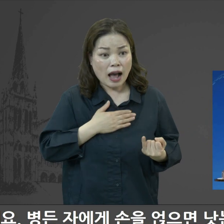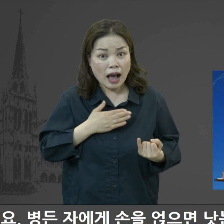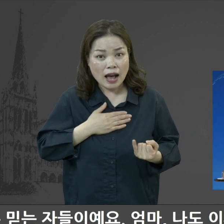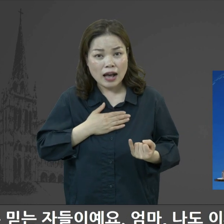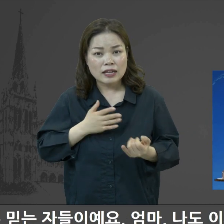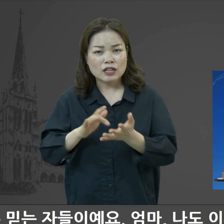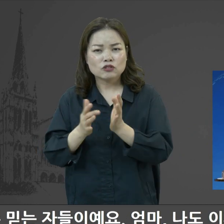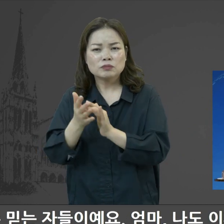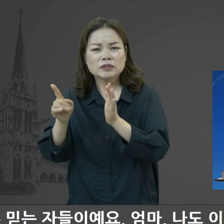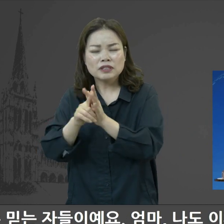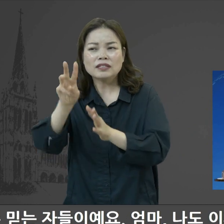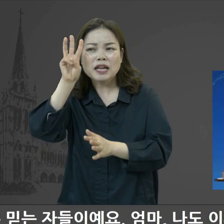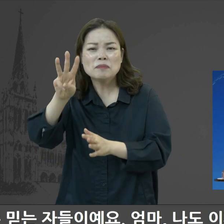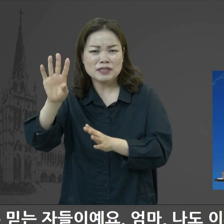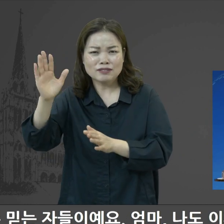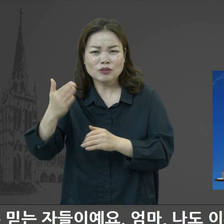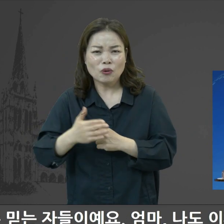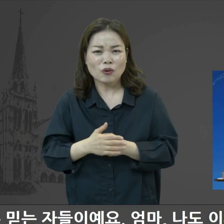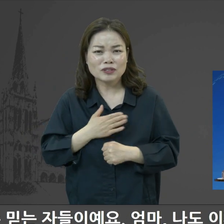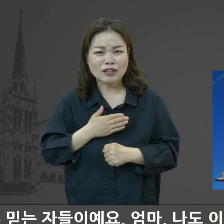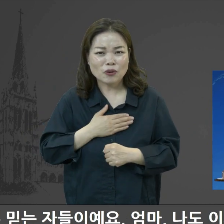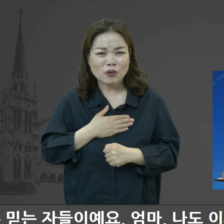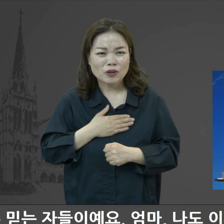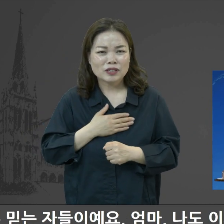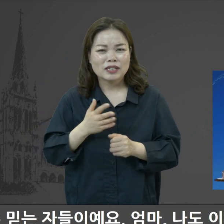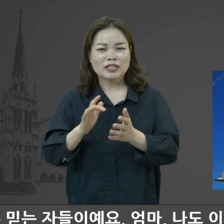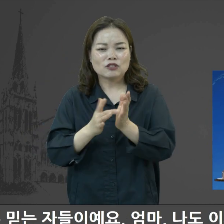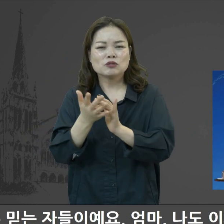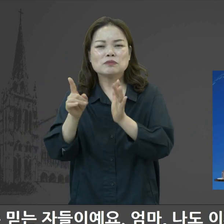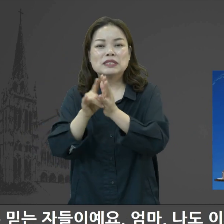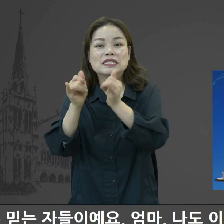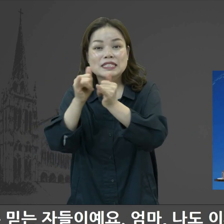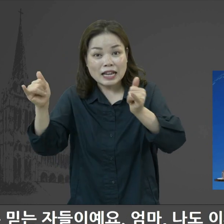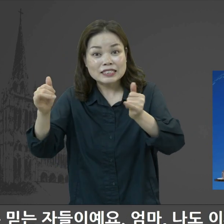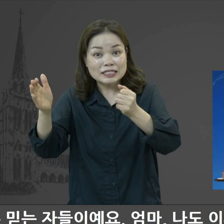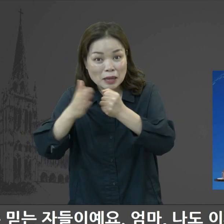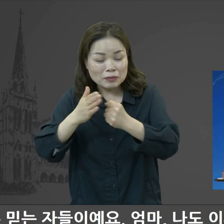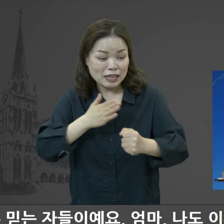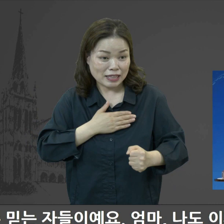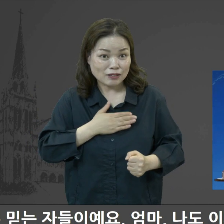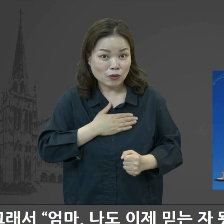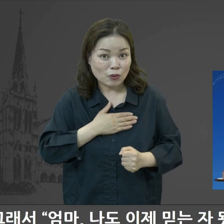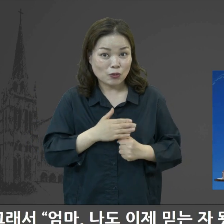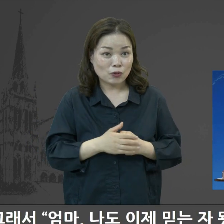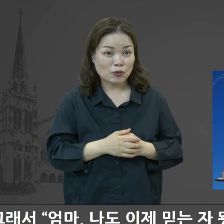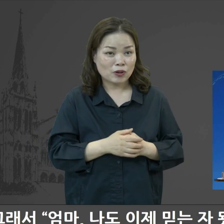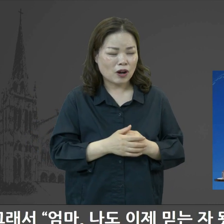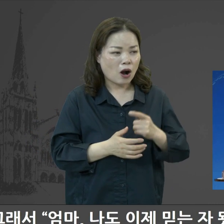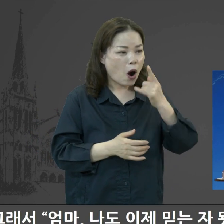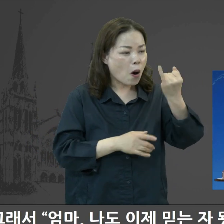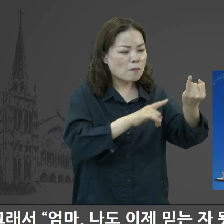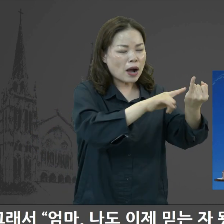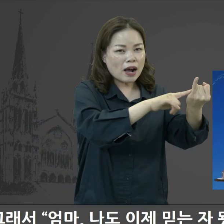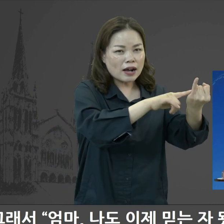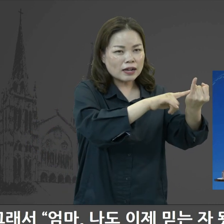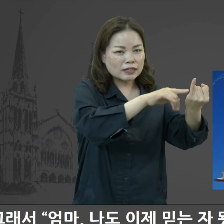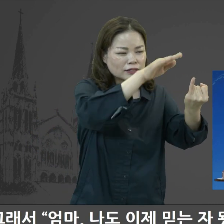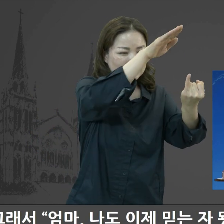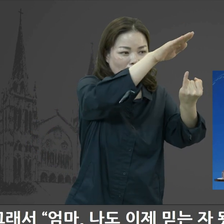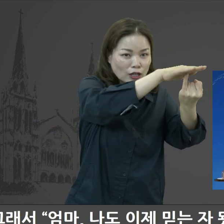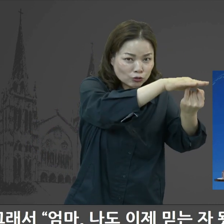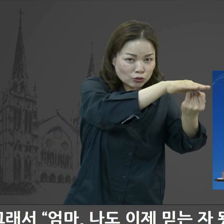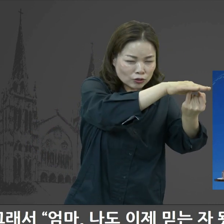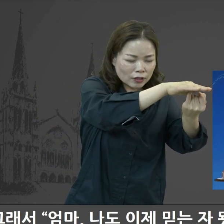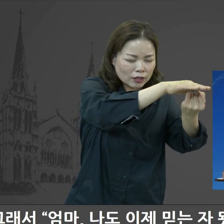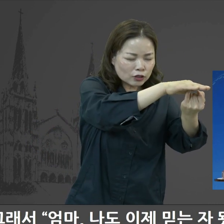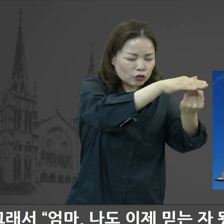3일 됐지만. 그래서 엄마 나도 이제 믿은 자 됐기 때문에 나도 엄마 이렇게 위에서